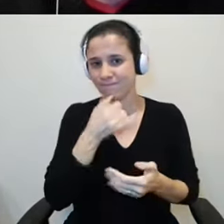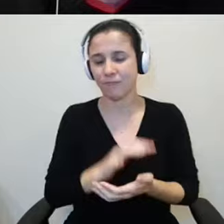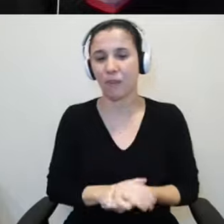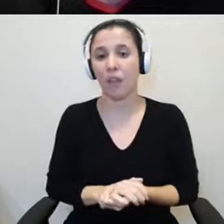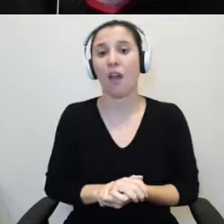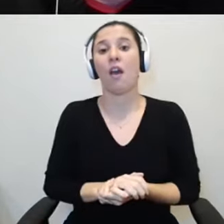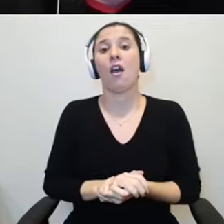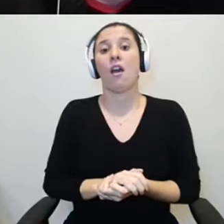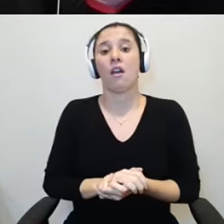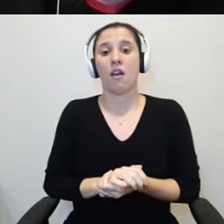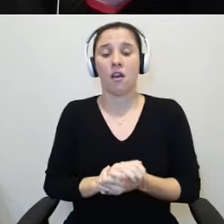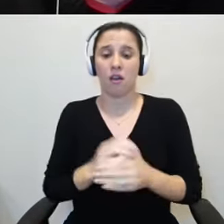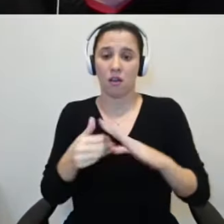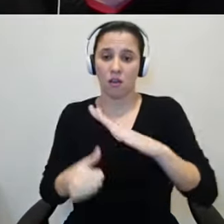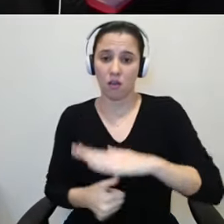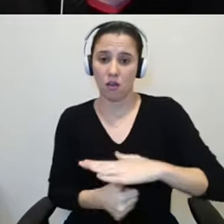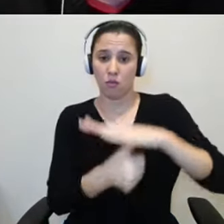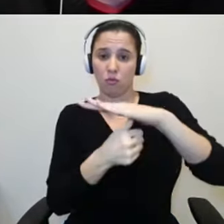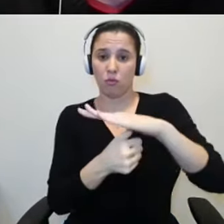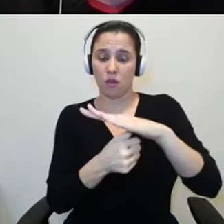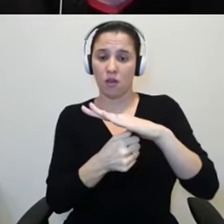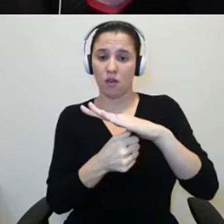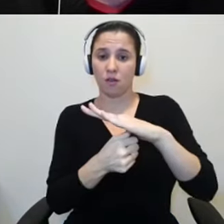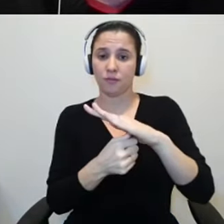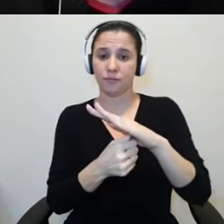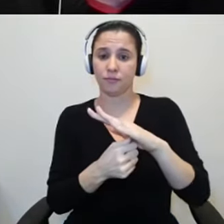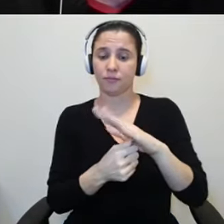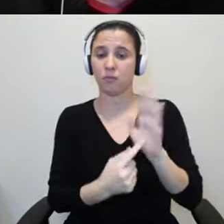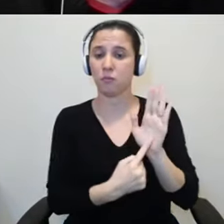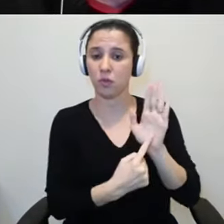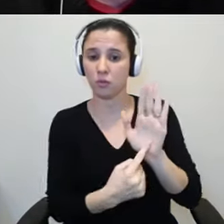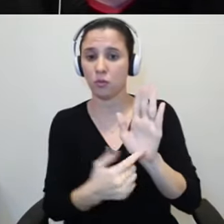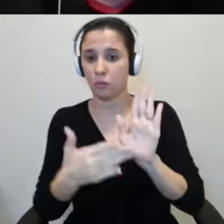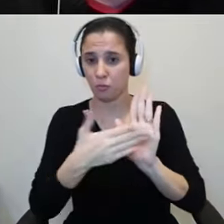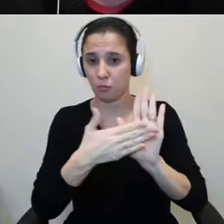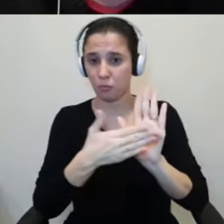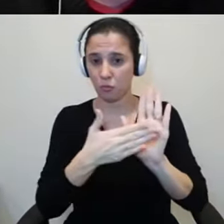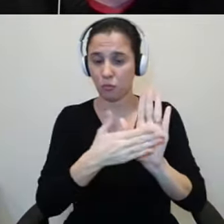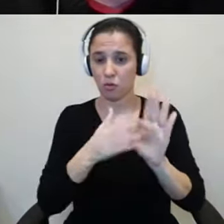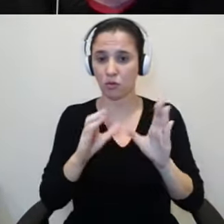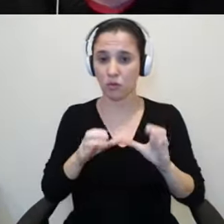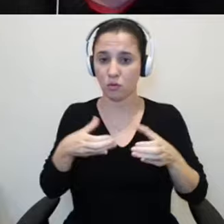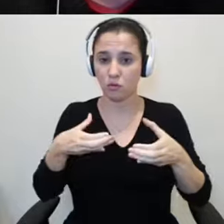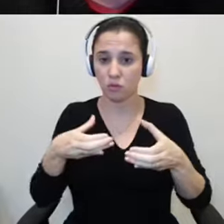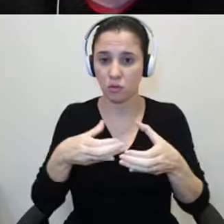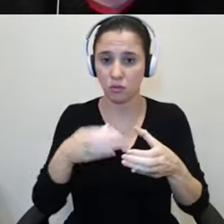proposta. E os campos tiveram um